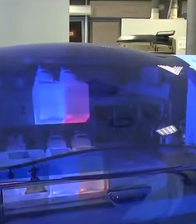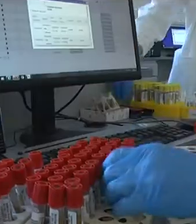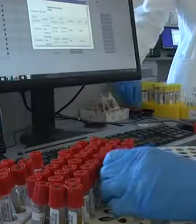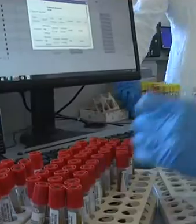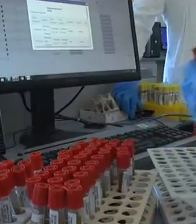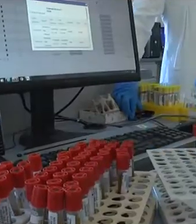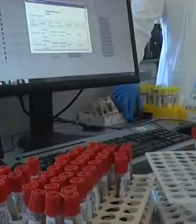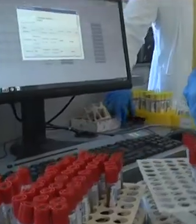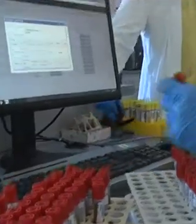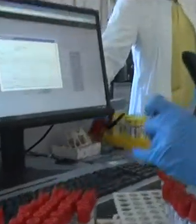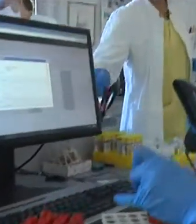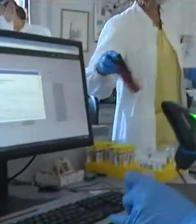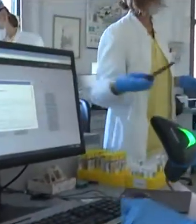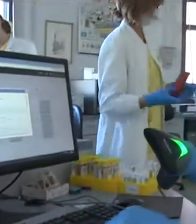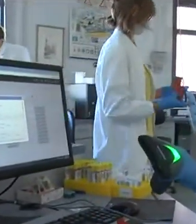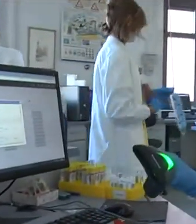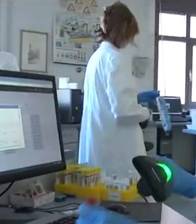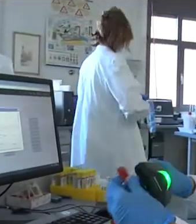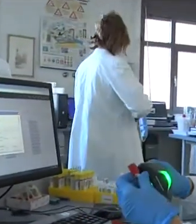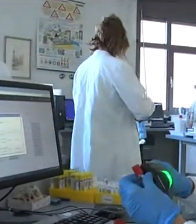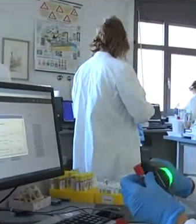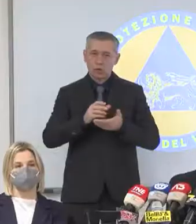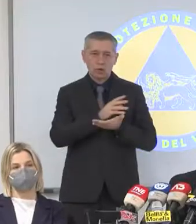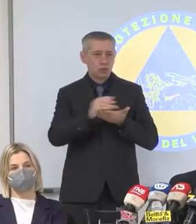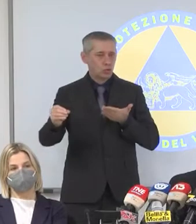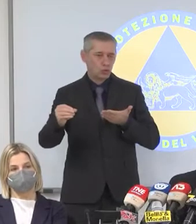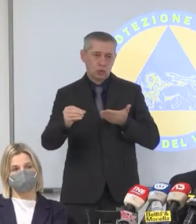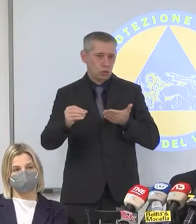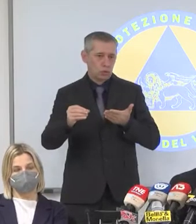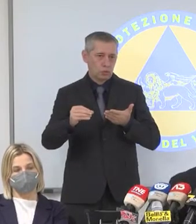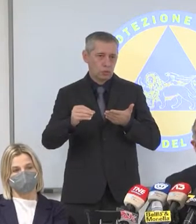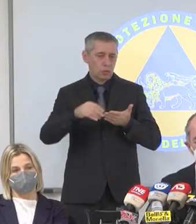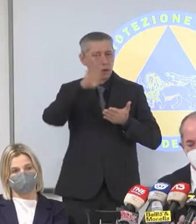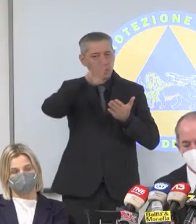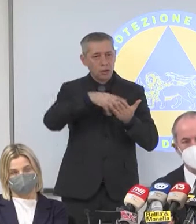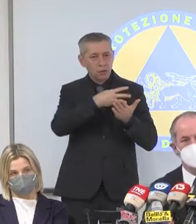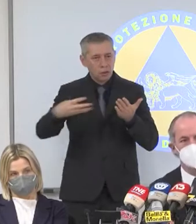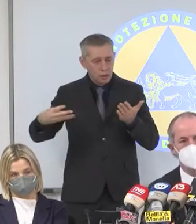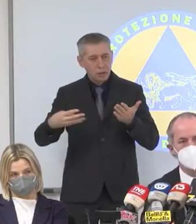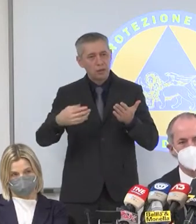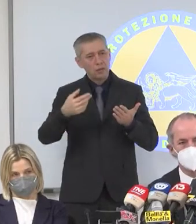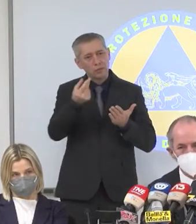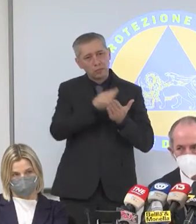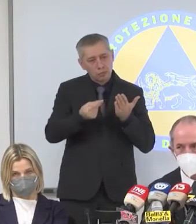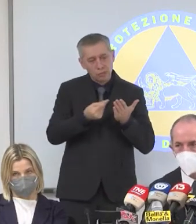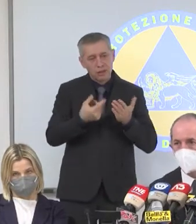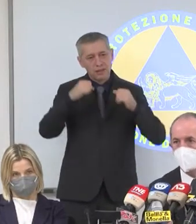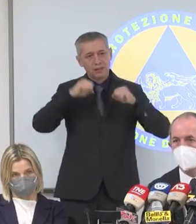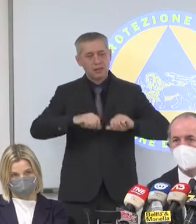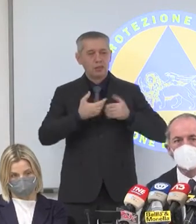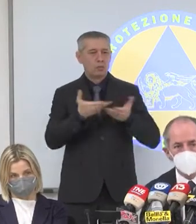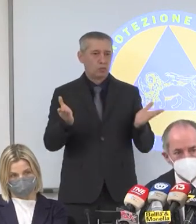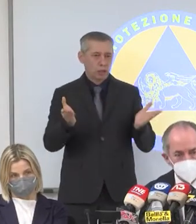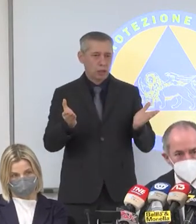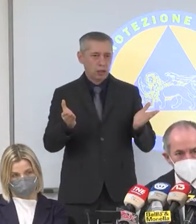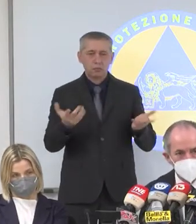ritarato il piano di sanità pubblica, rispetto alle scelte su chi tamponare,